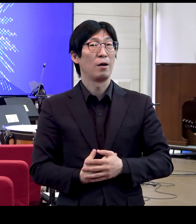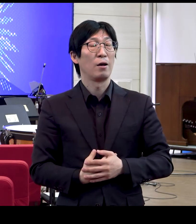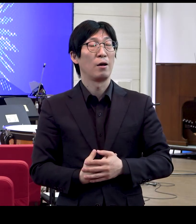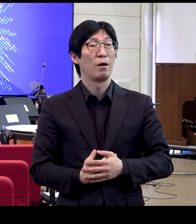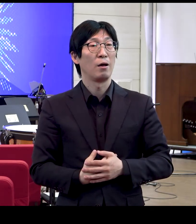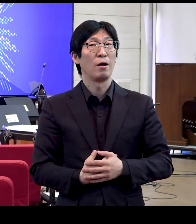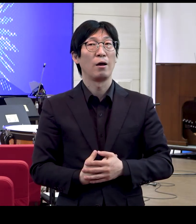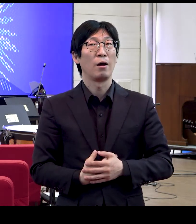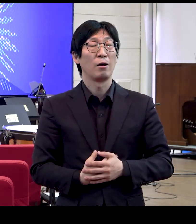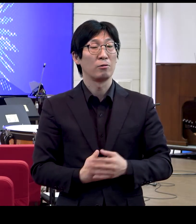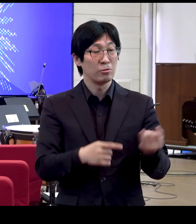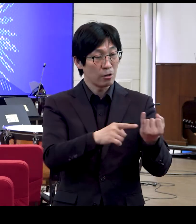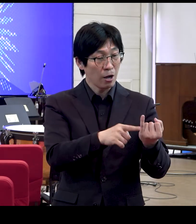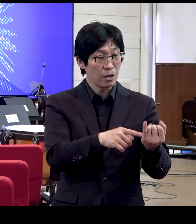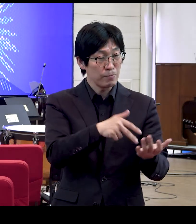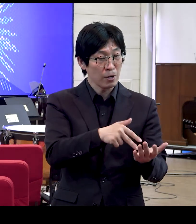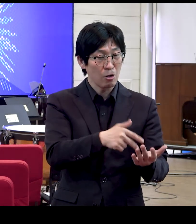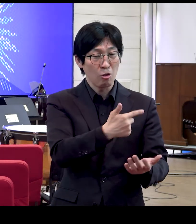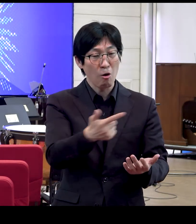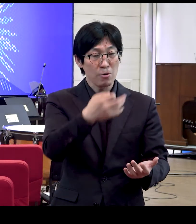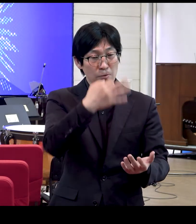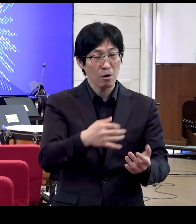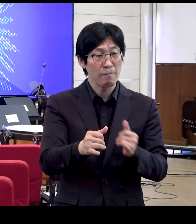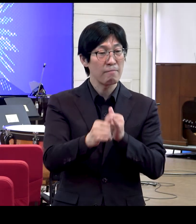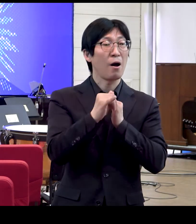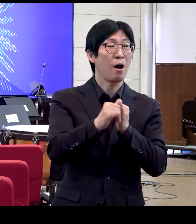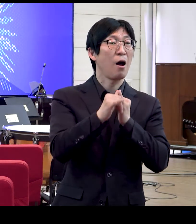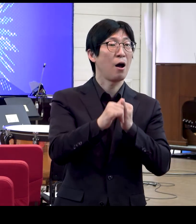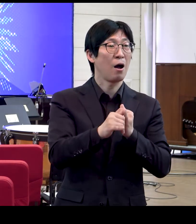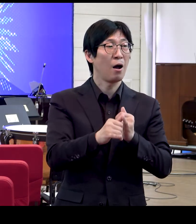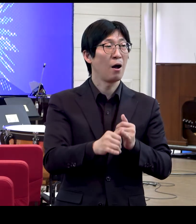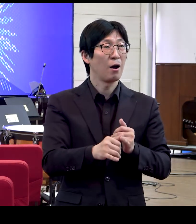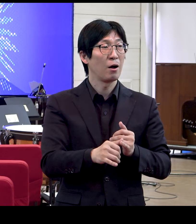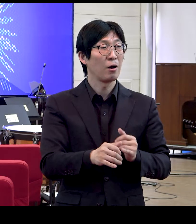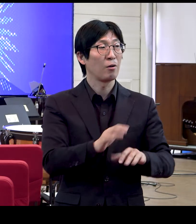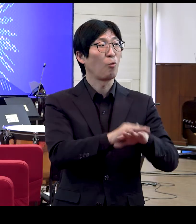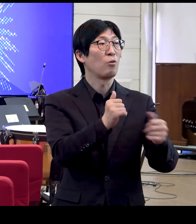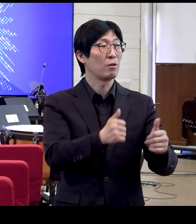몇 번이고 자살을 시도했을 정도로 힘들었어요.